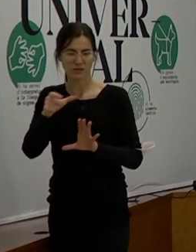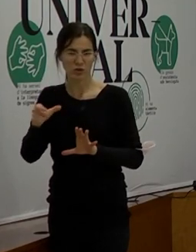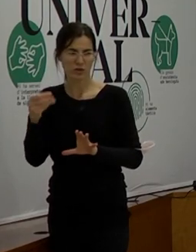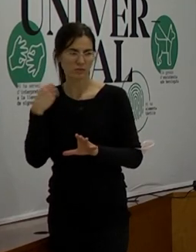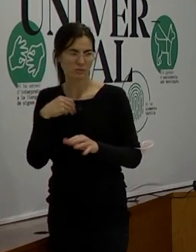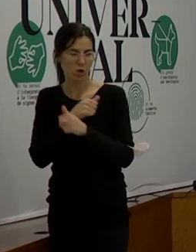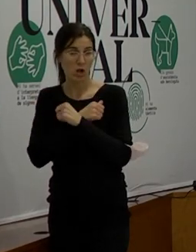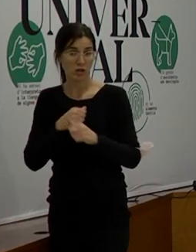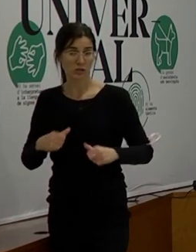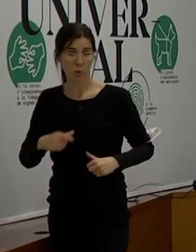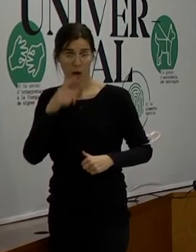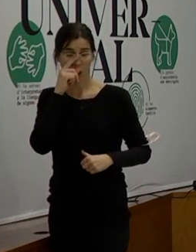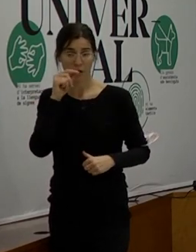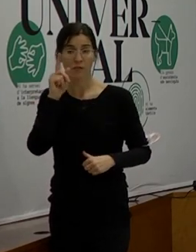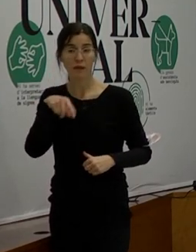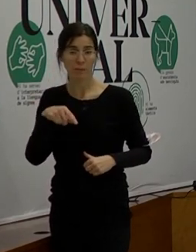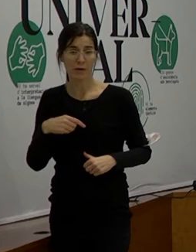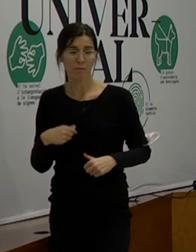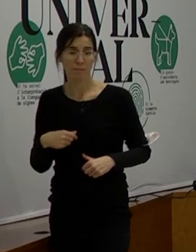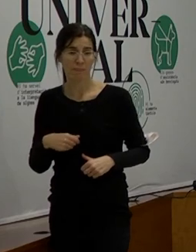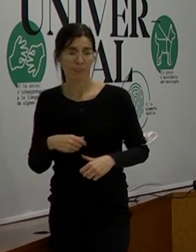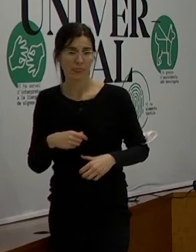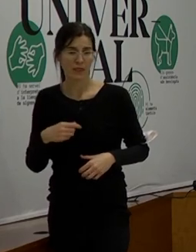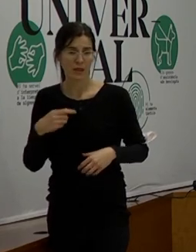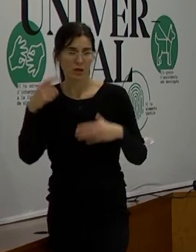Lisboa, també. Monumento al patrimonio.